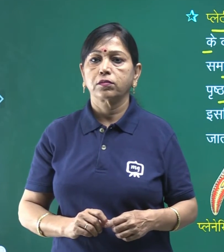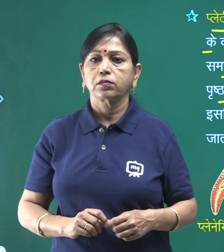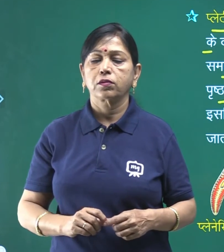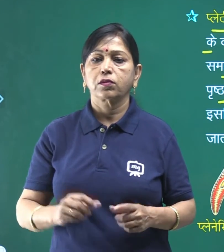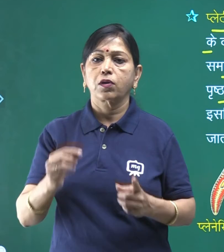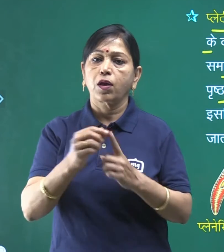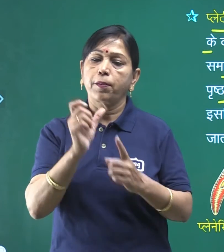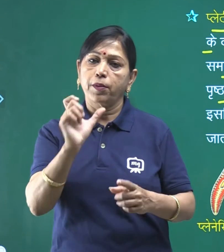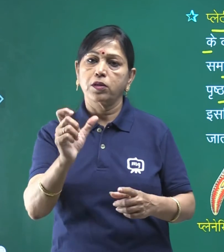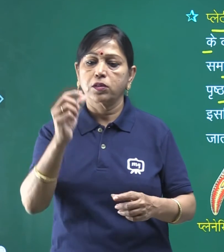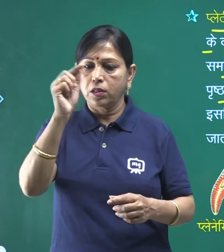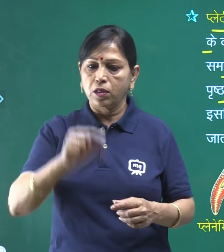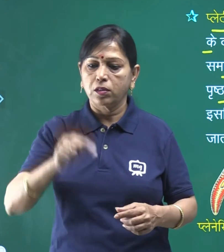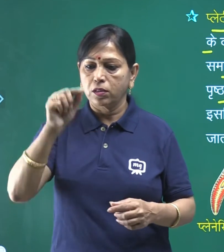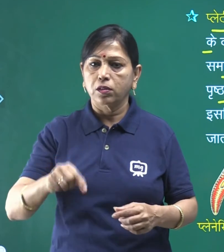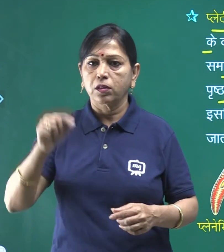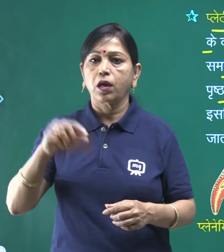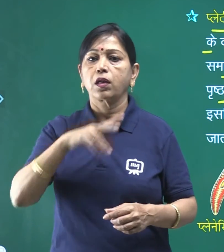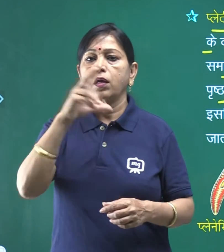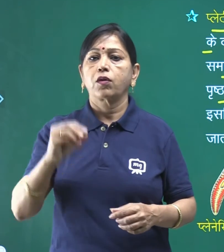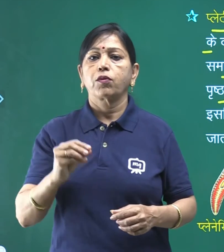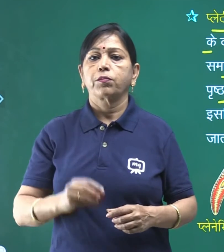पृष्ठधारीय एवं